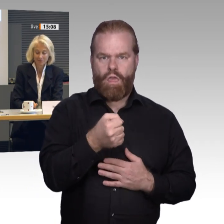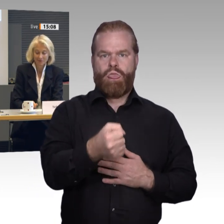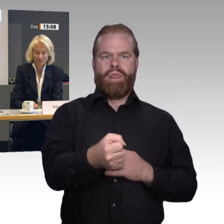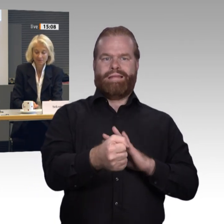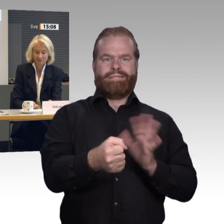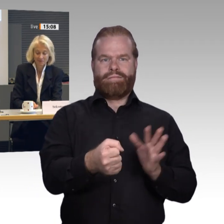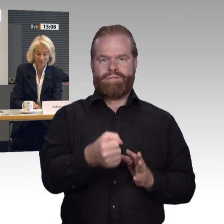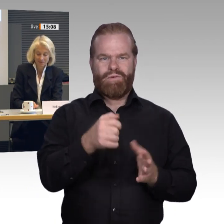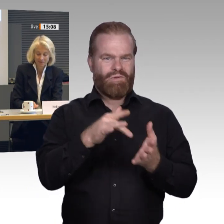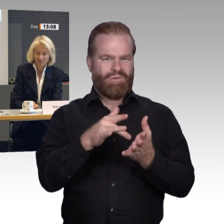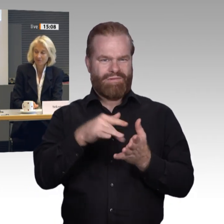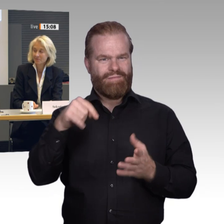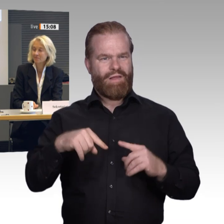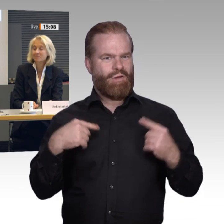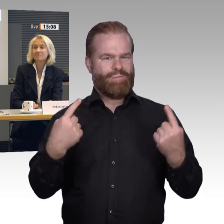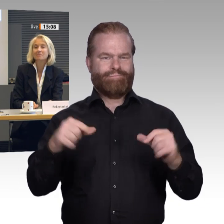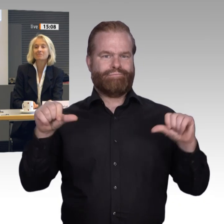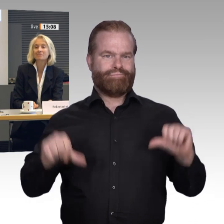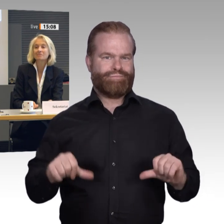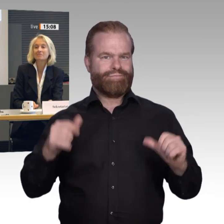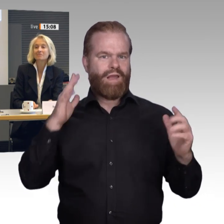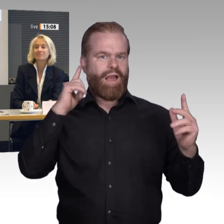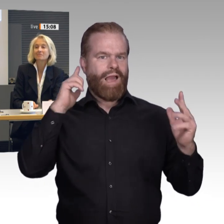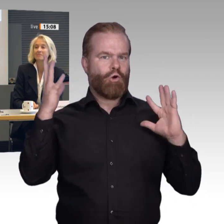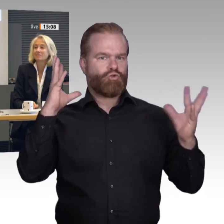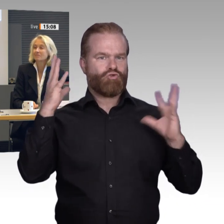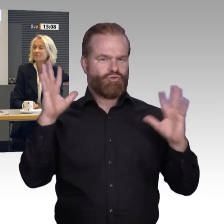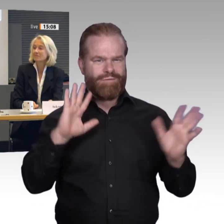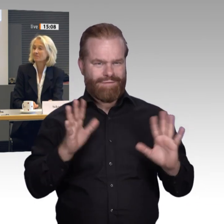zu sprechen. Herr Schummer.